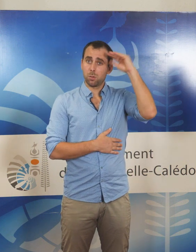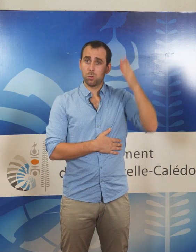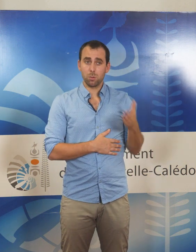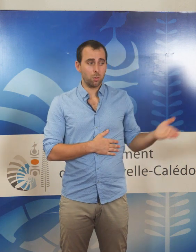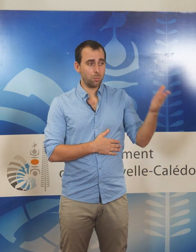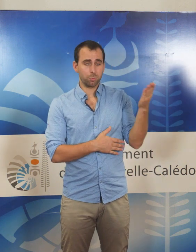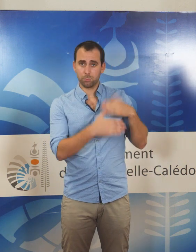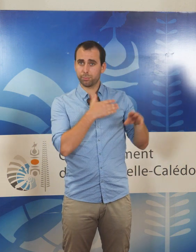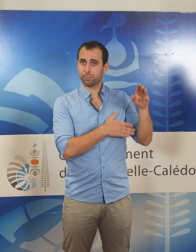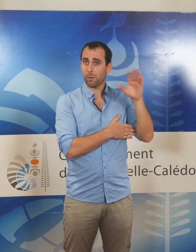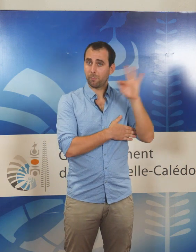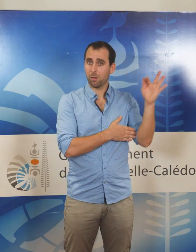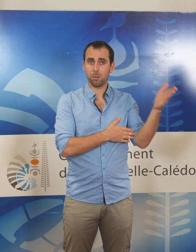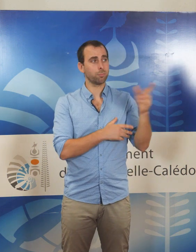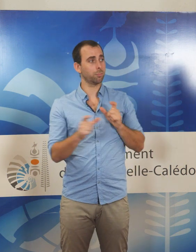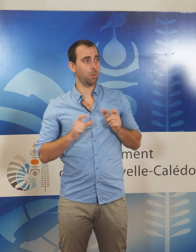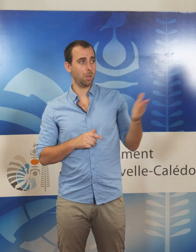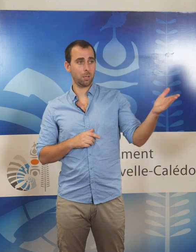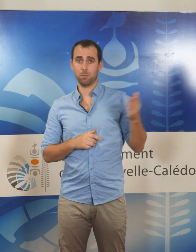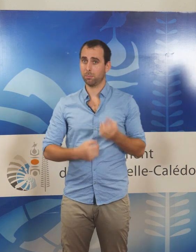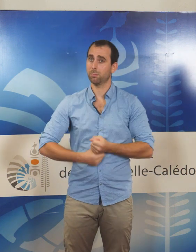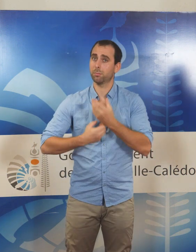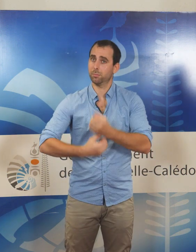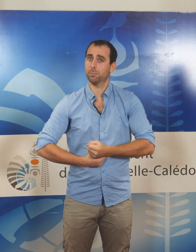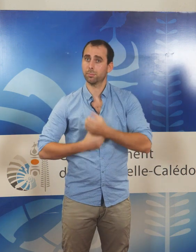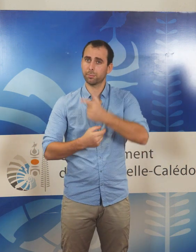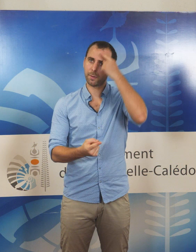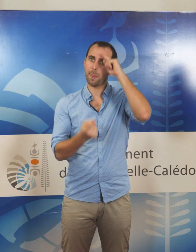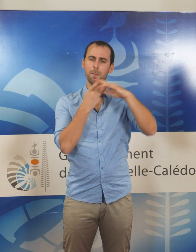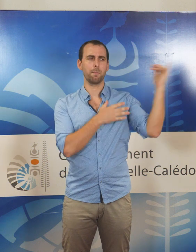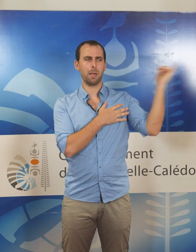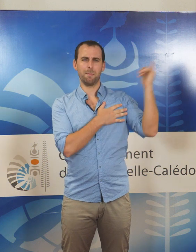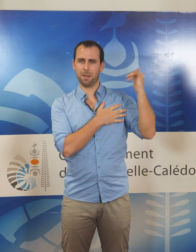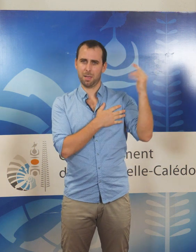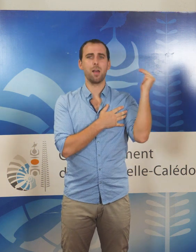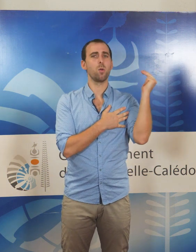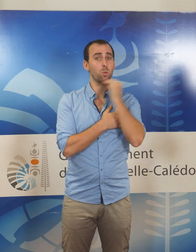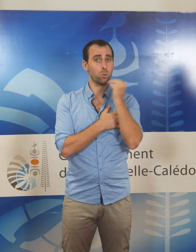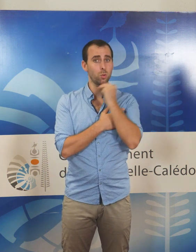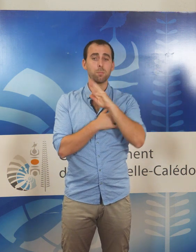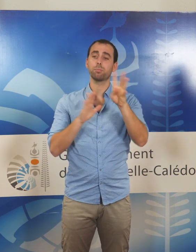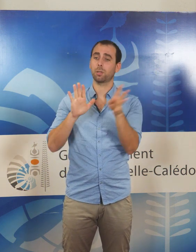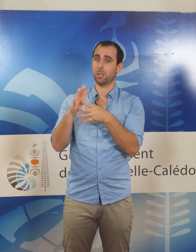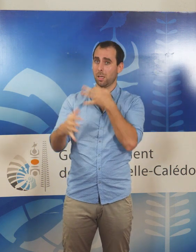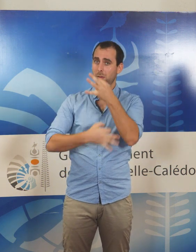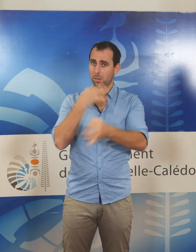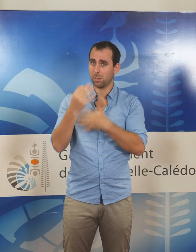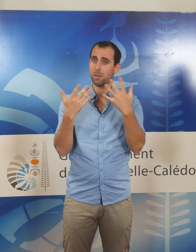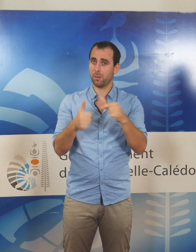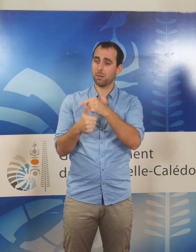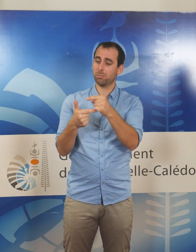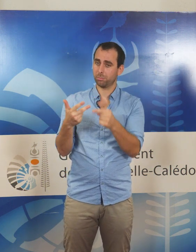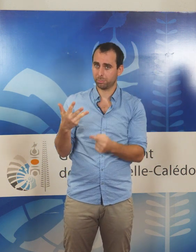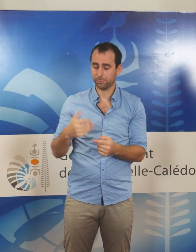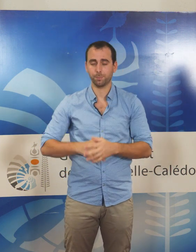mon collègue vient d'intervenir sur la question des rapatriements d'urgence. en rappelant quels étaient les critères des rapatriements